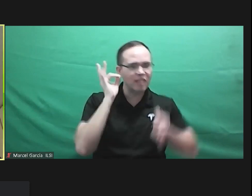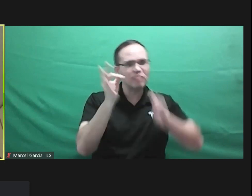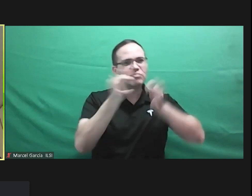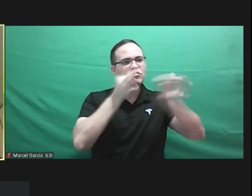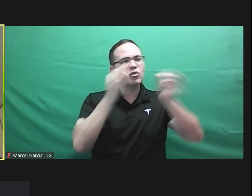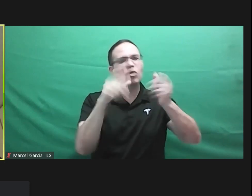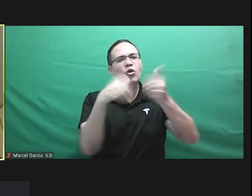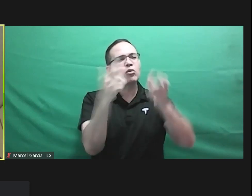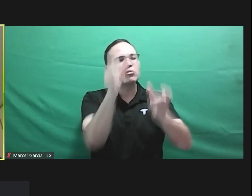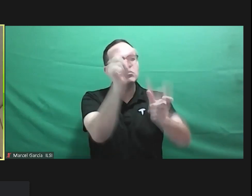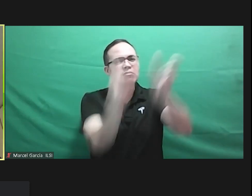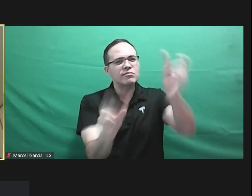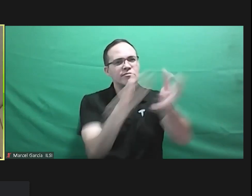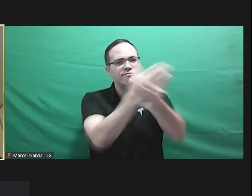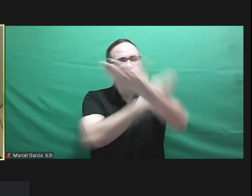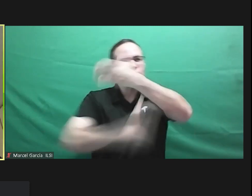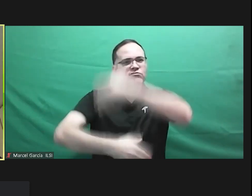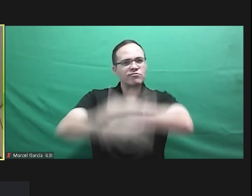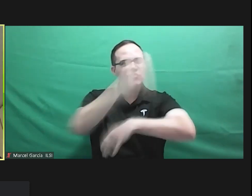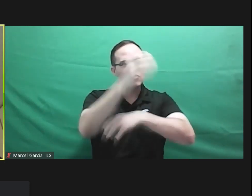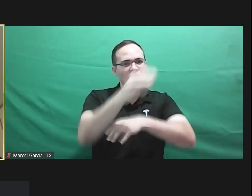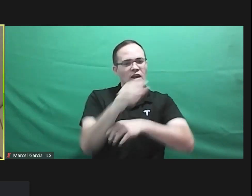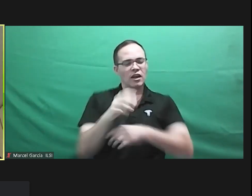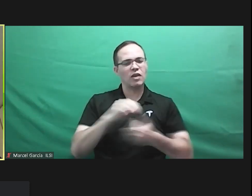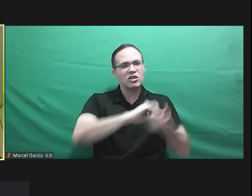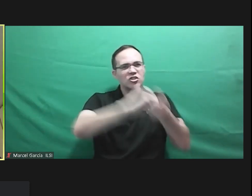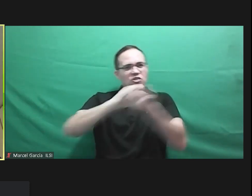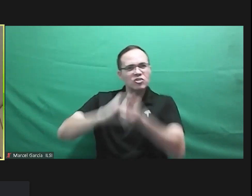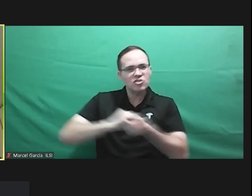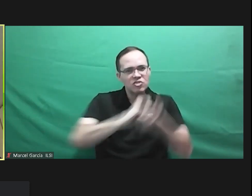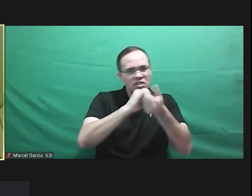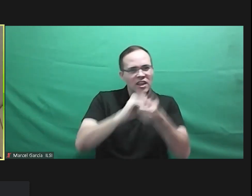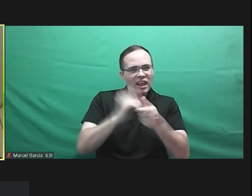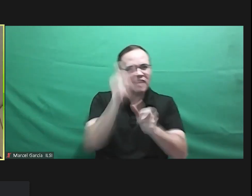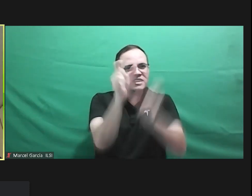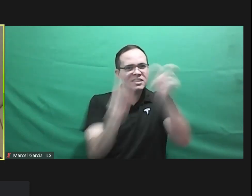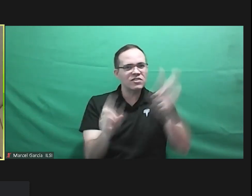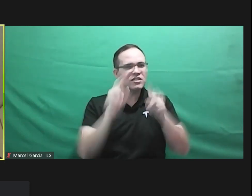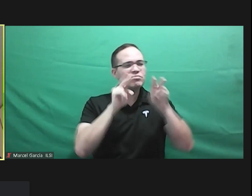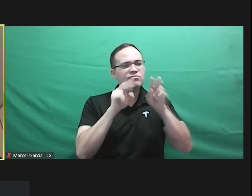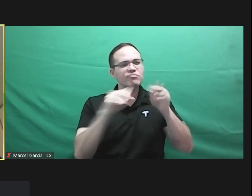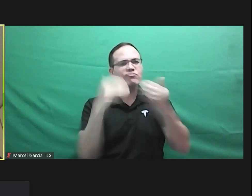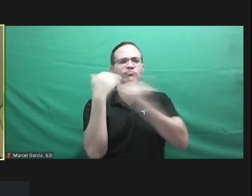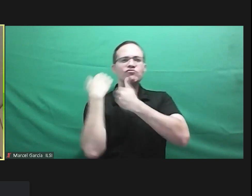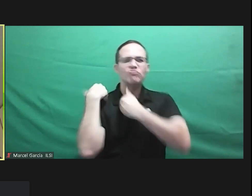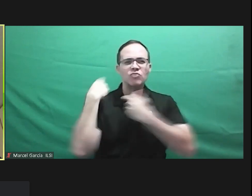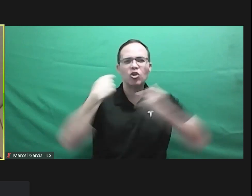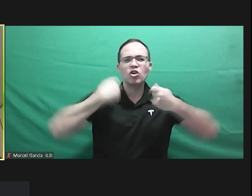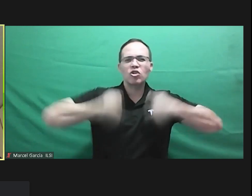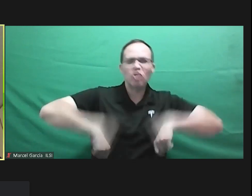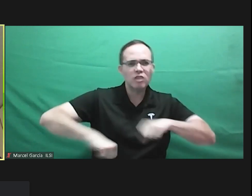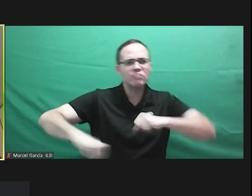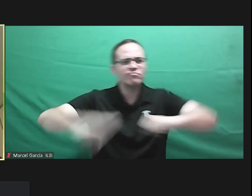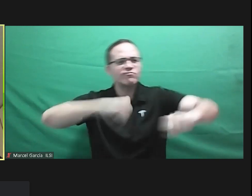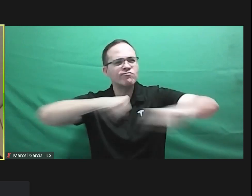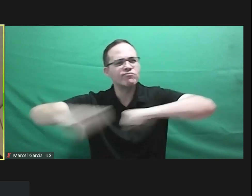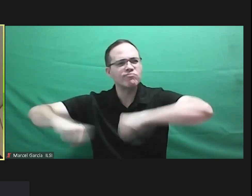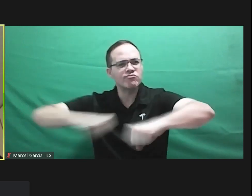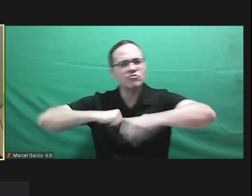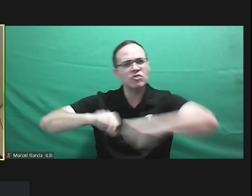este caso el rol de la sociedad civil para poder tener estos datos. Así que ella justamente nos va a hablar de este rol que tenemos